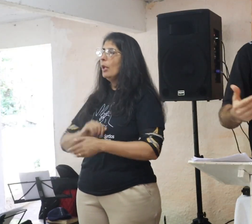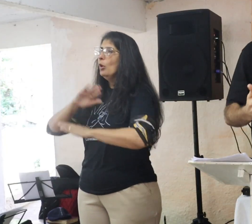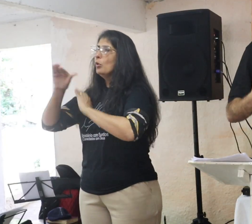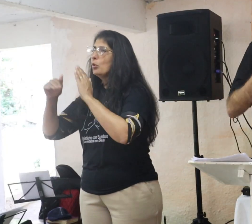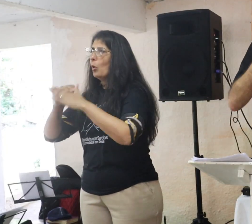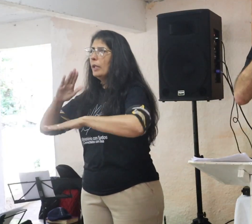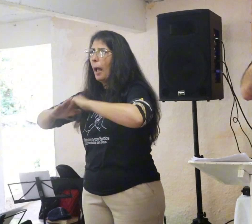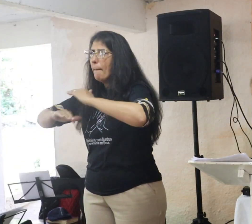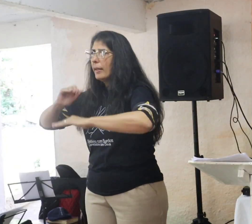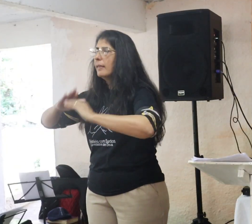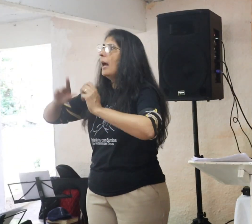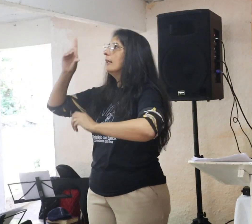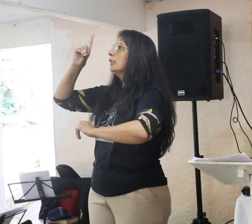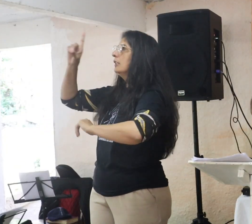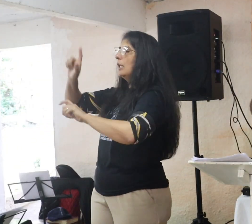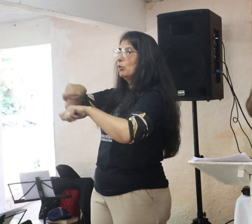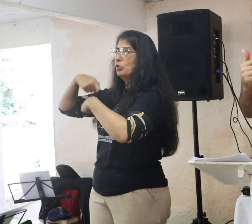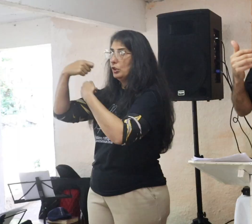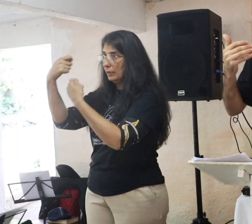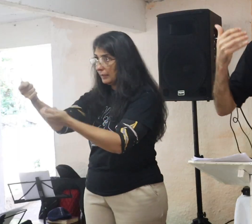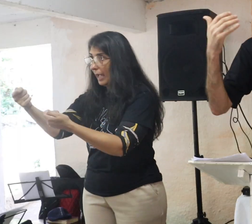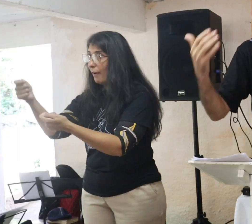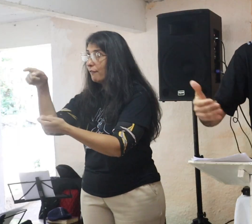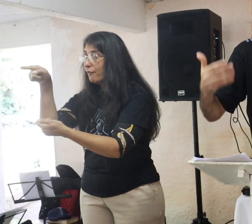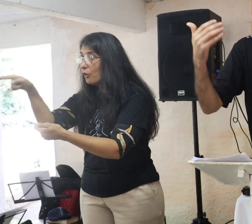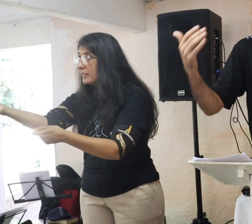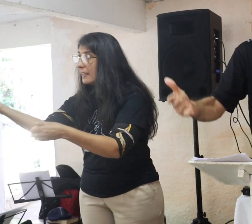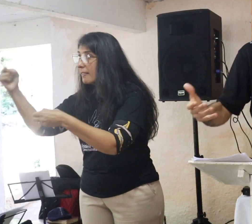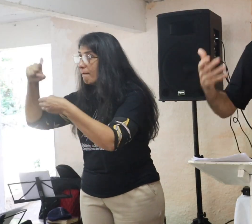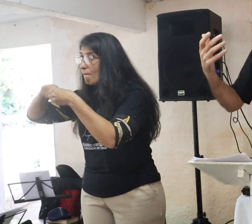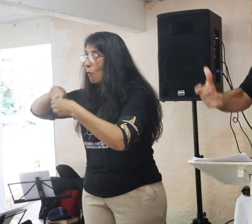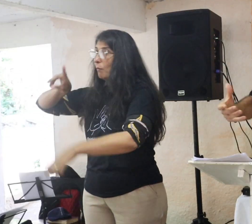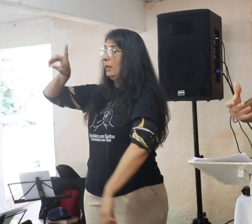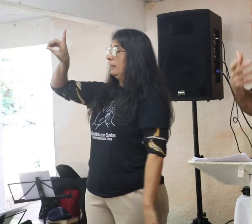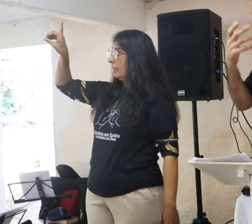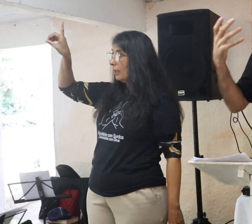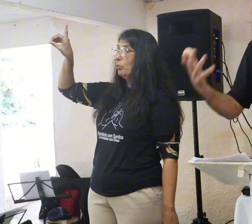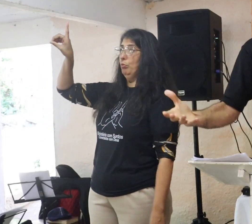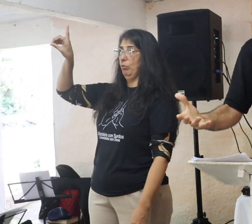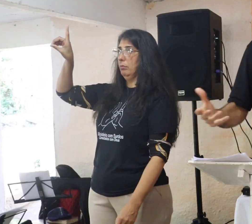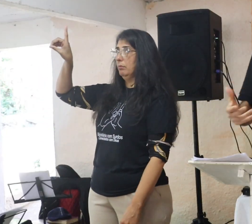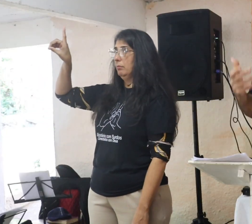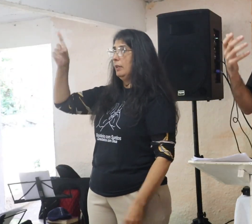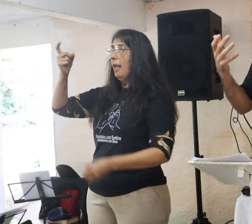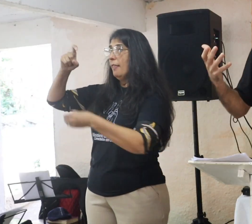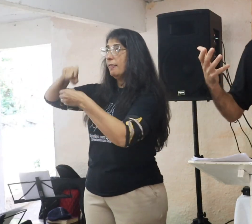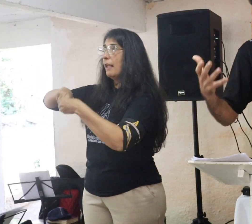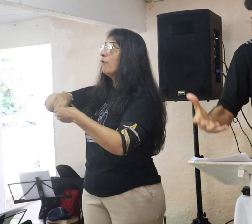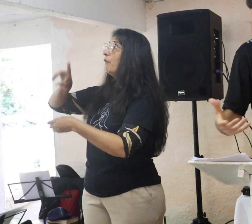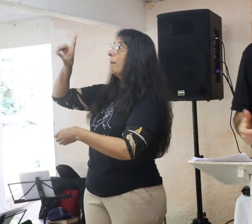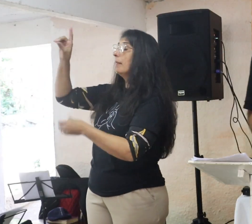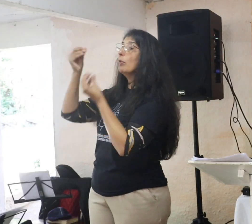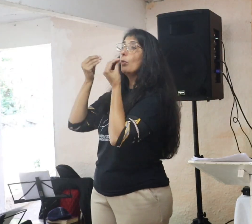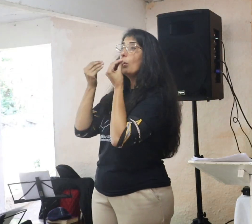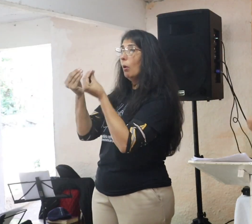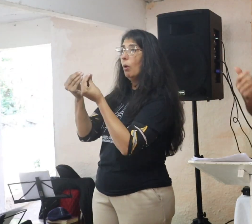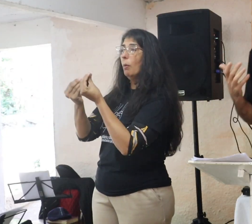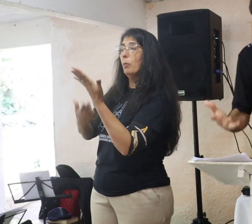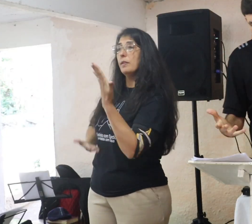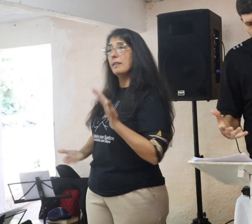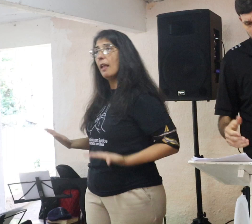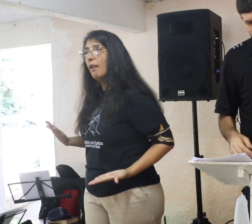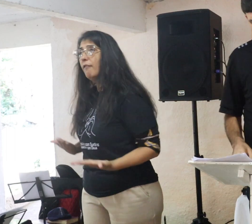deu. Entregue tudo para Ele, devolva tudo para Ele em forma de serviço, de dedicação,